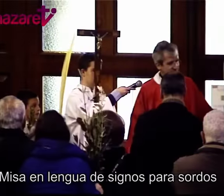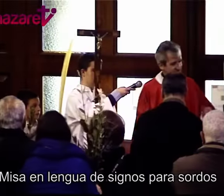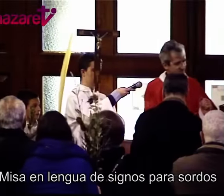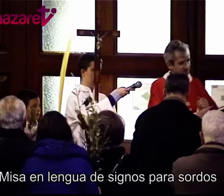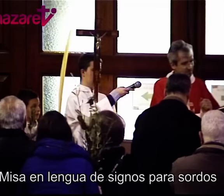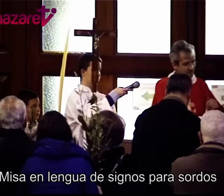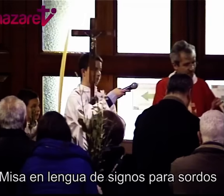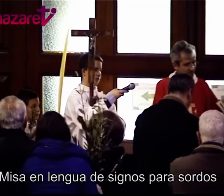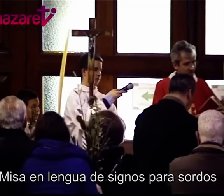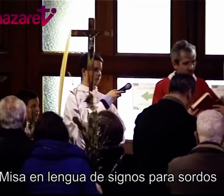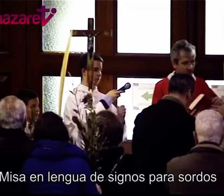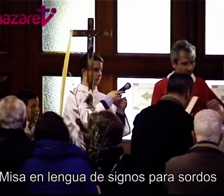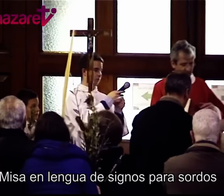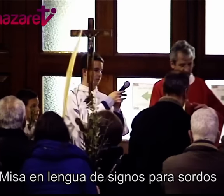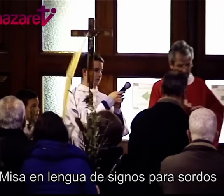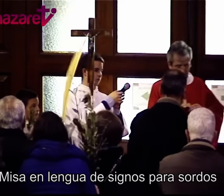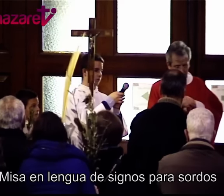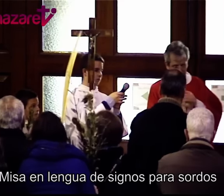Oremos.